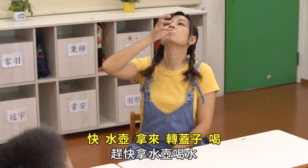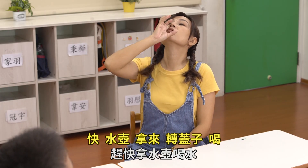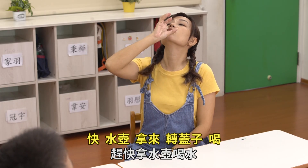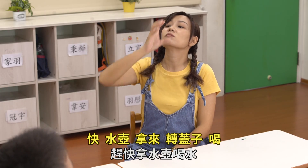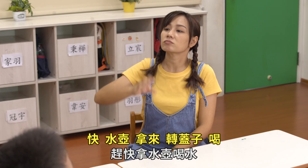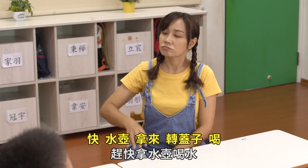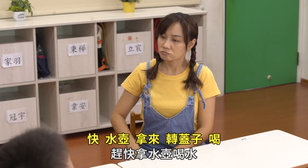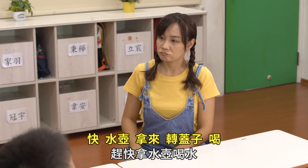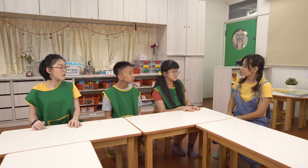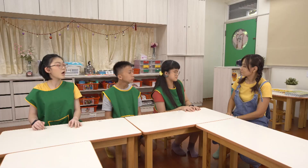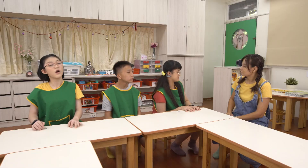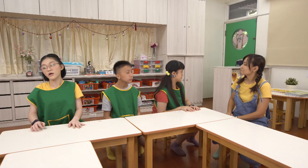喝水。